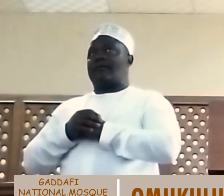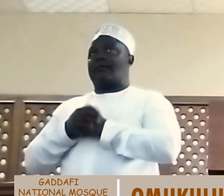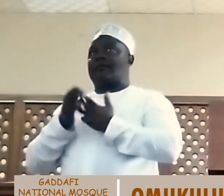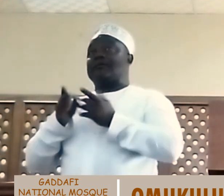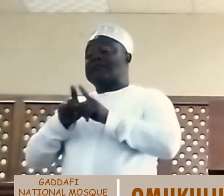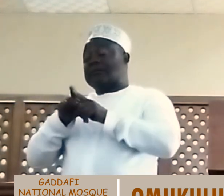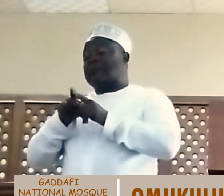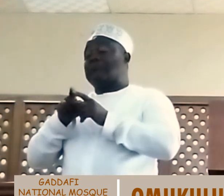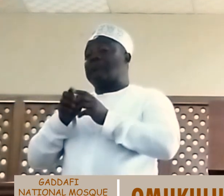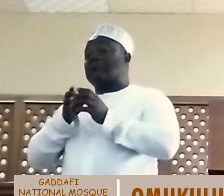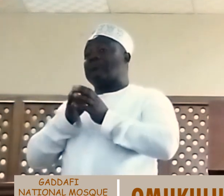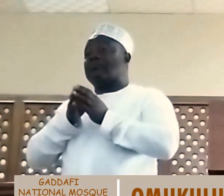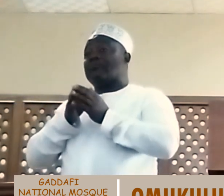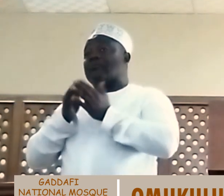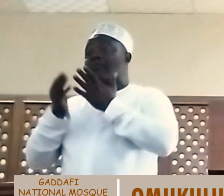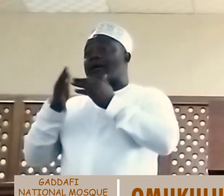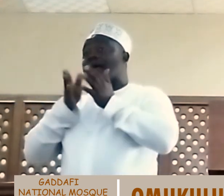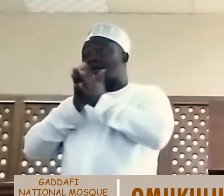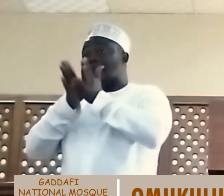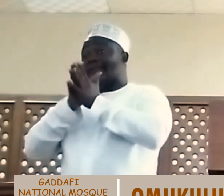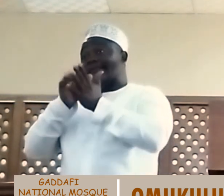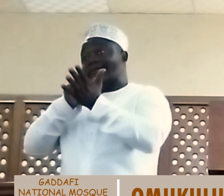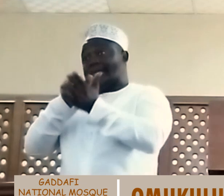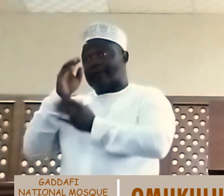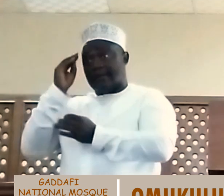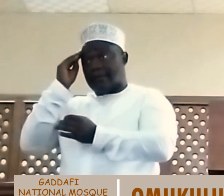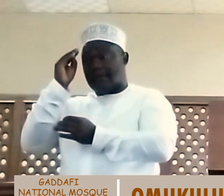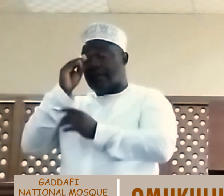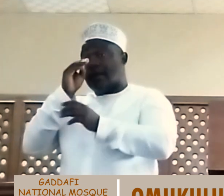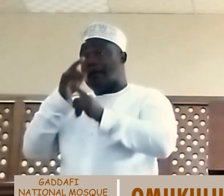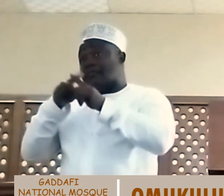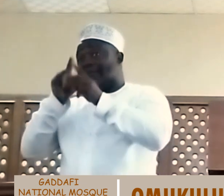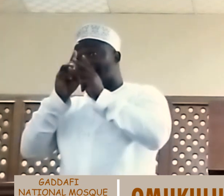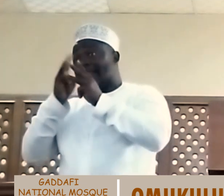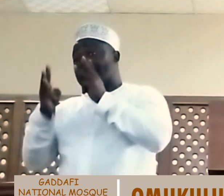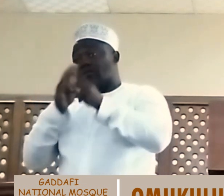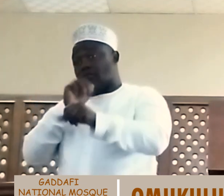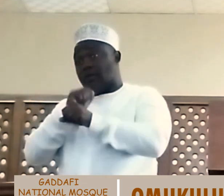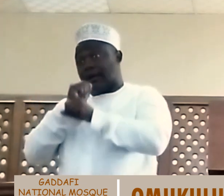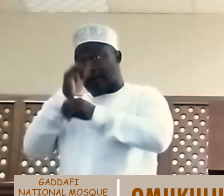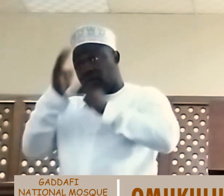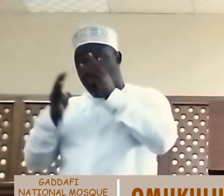قوم إنما هذه الحياة الدنيا متاع